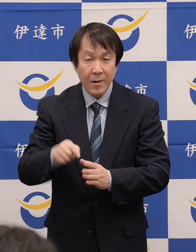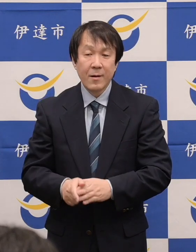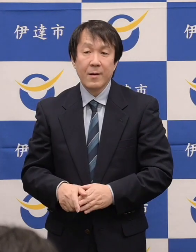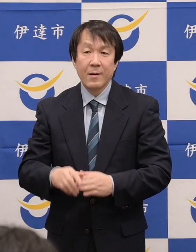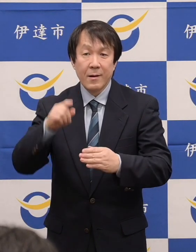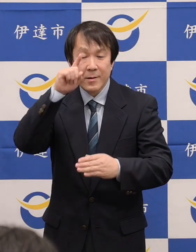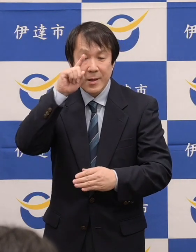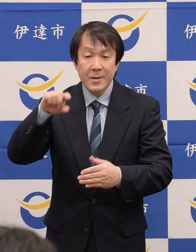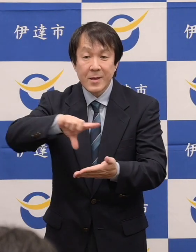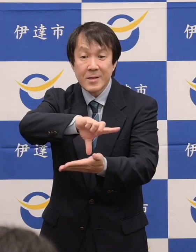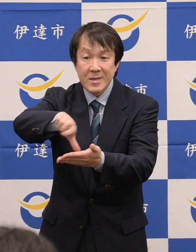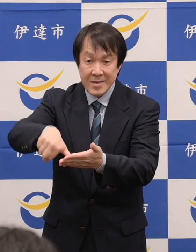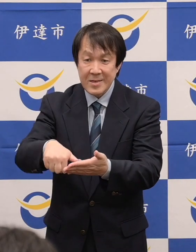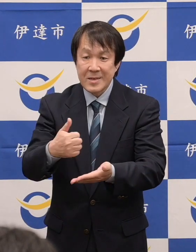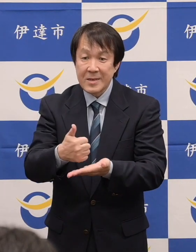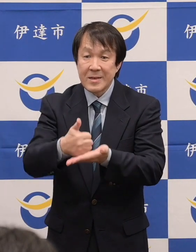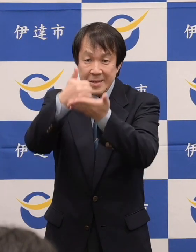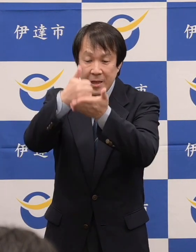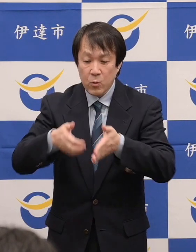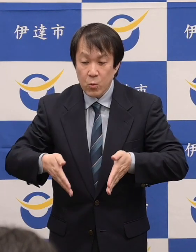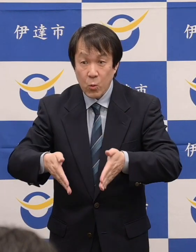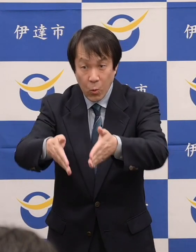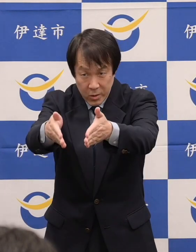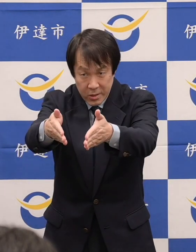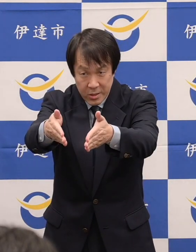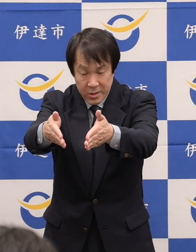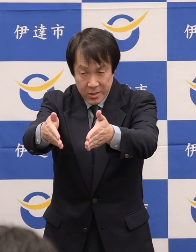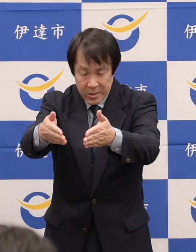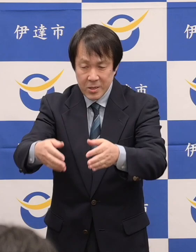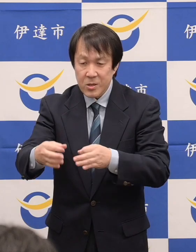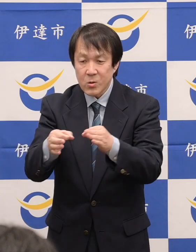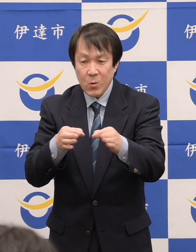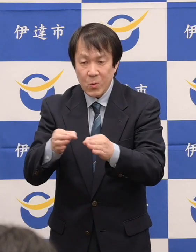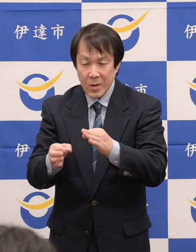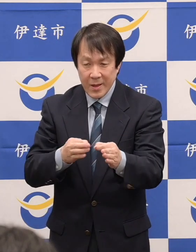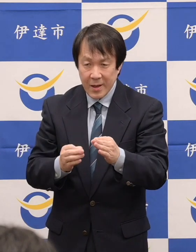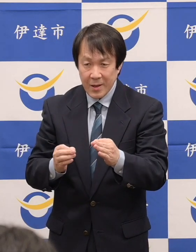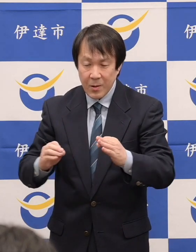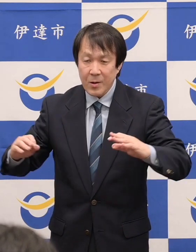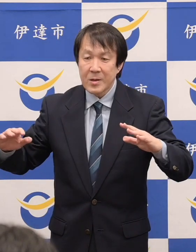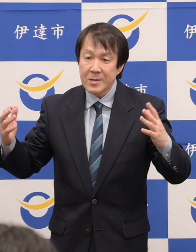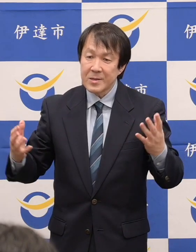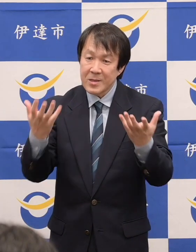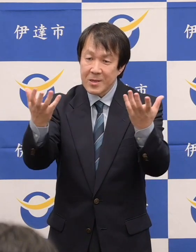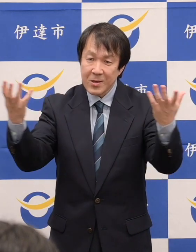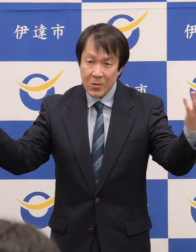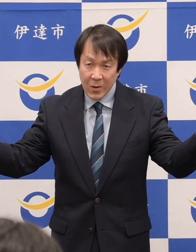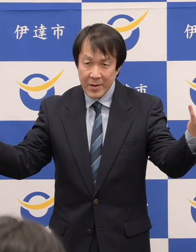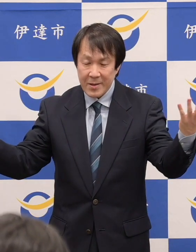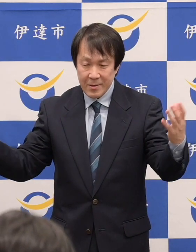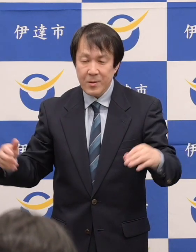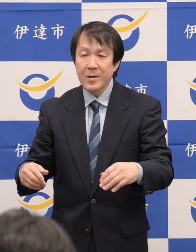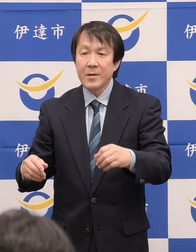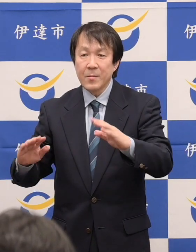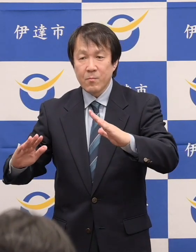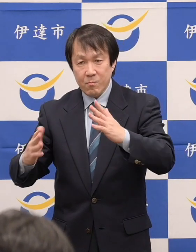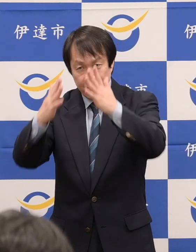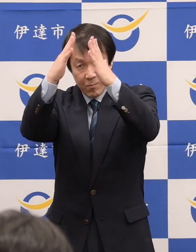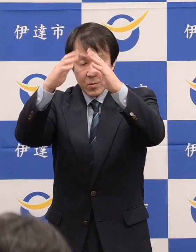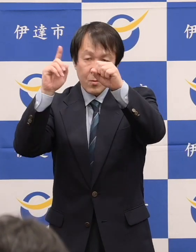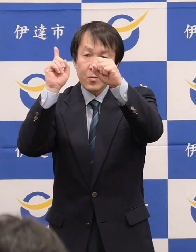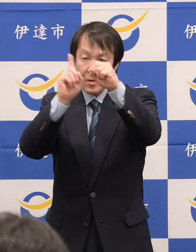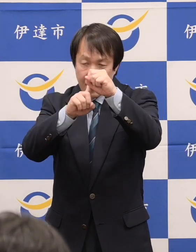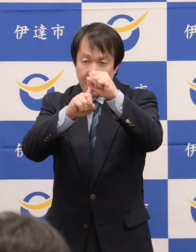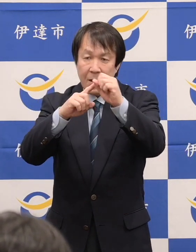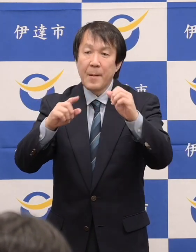地域天皇通り、商店街のにぎわいと地域活性化を図るため伊達市町の